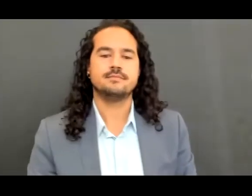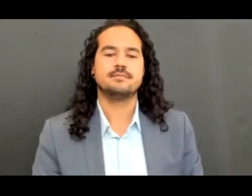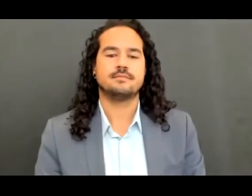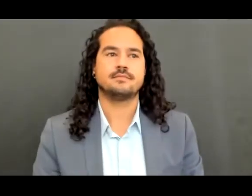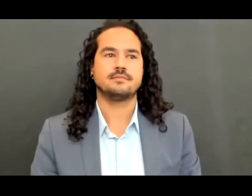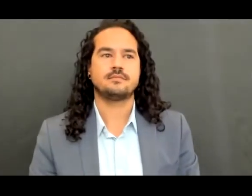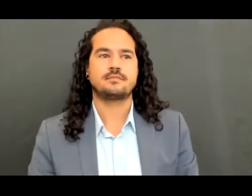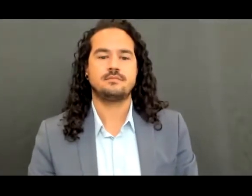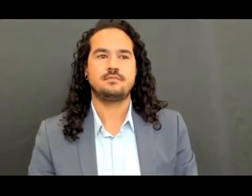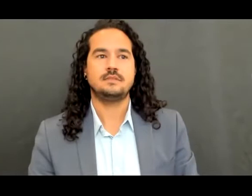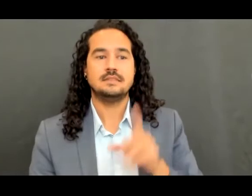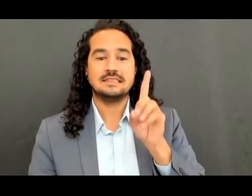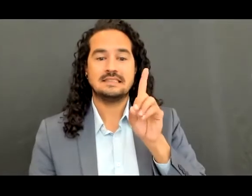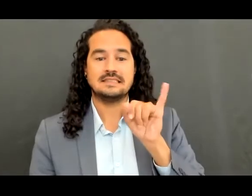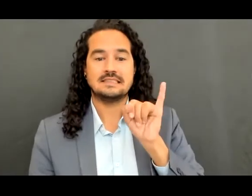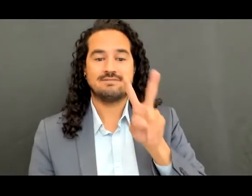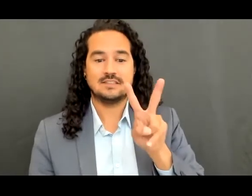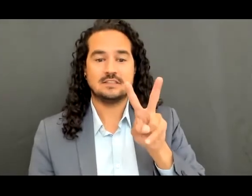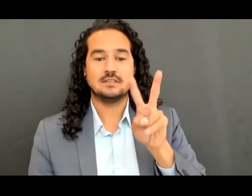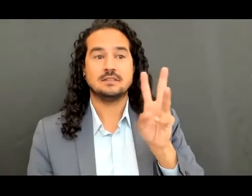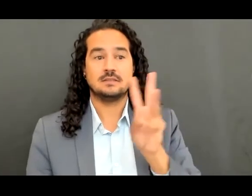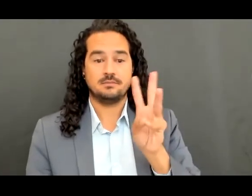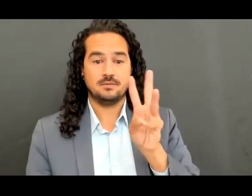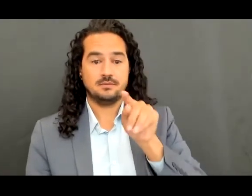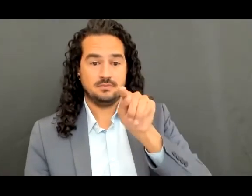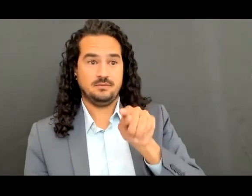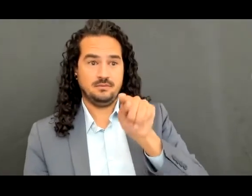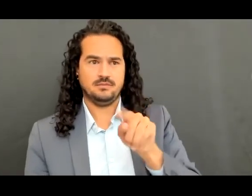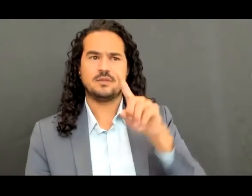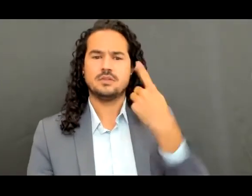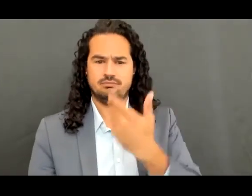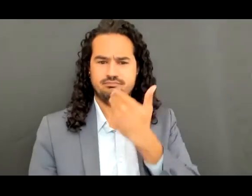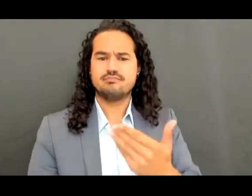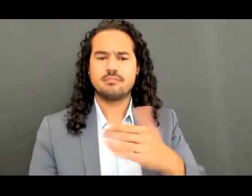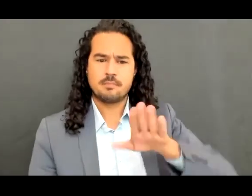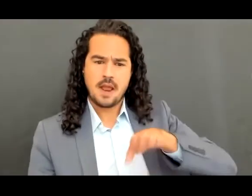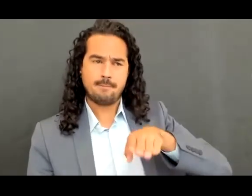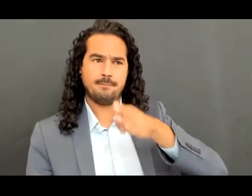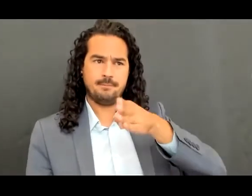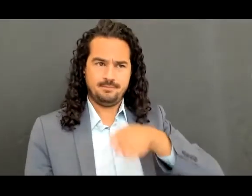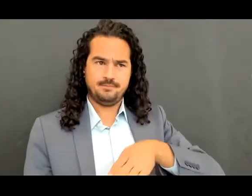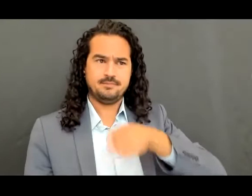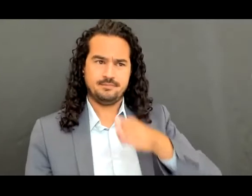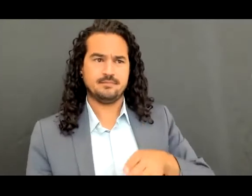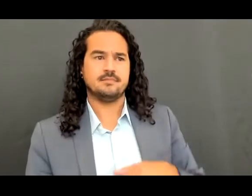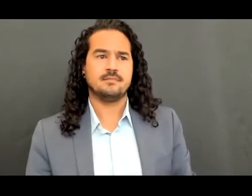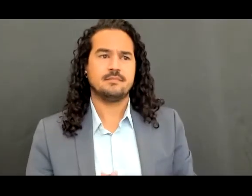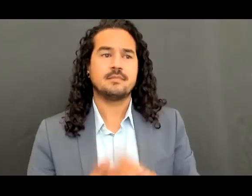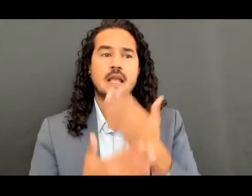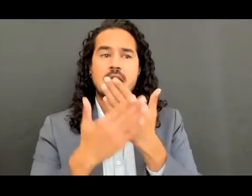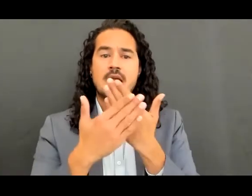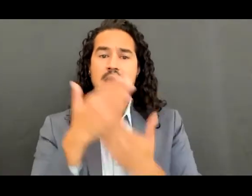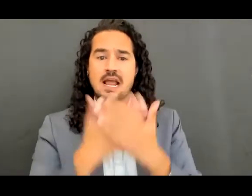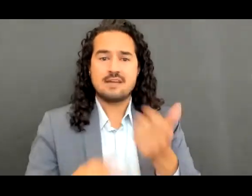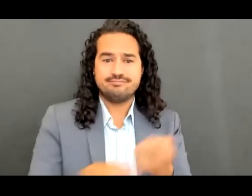donde estamos viendo que se está viendo muy bien. Es donde estamos teniendo mucho contenimiento ahí,